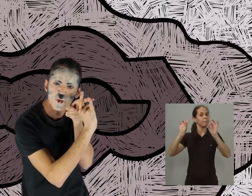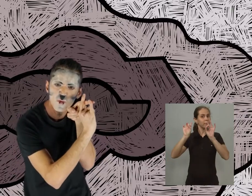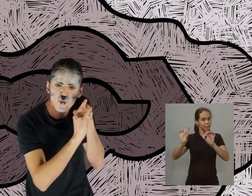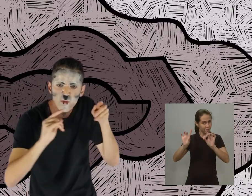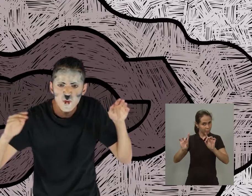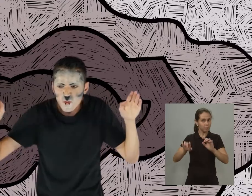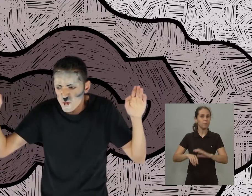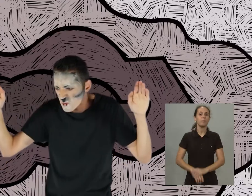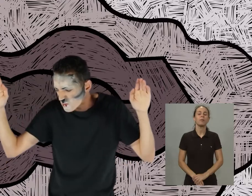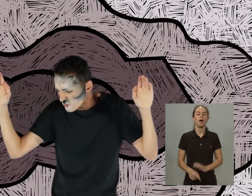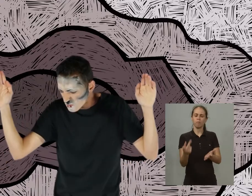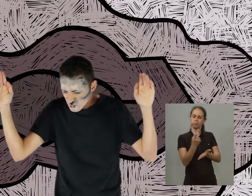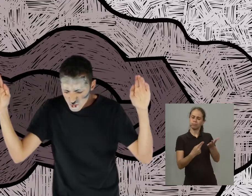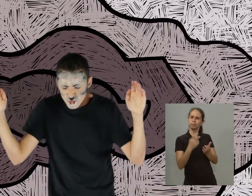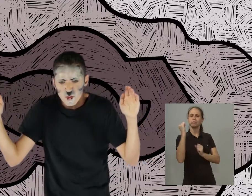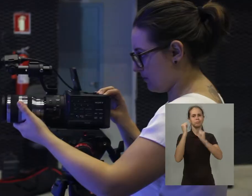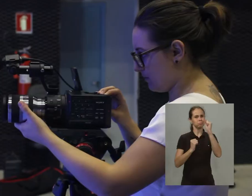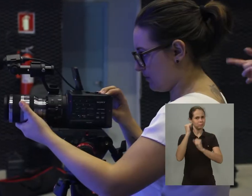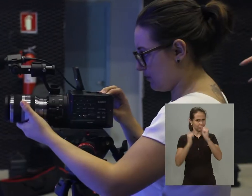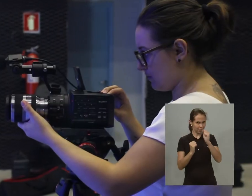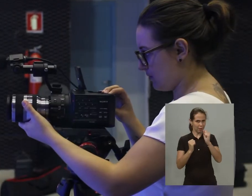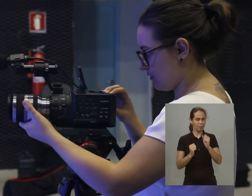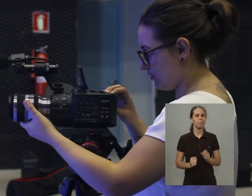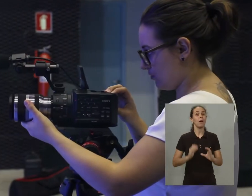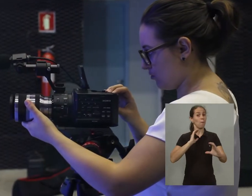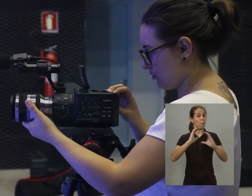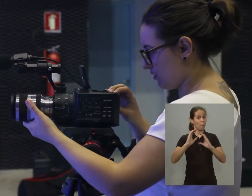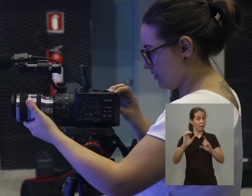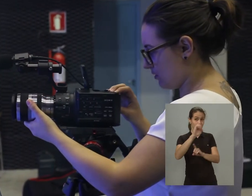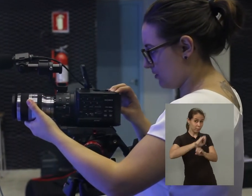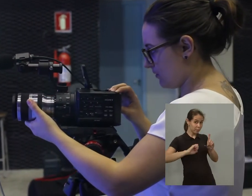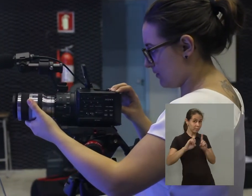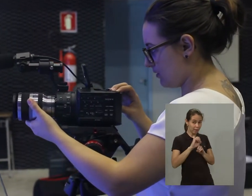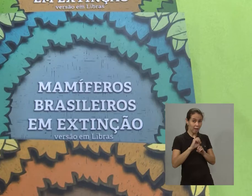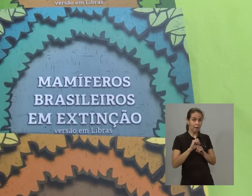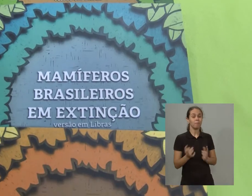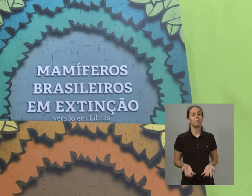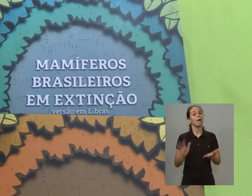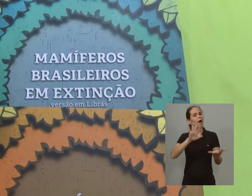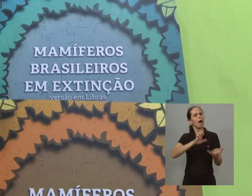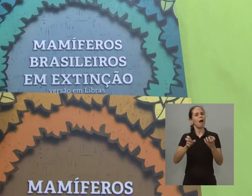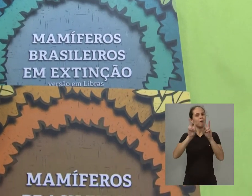industrial, comunicação social, artes visuais e teatro participaram do projeto.